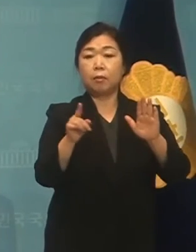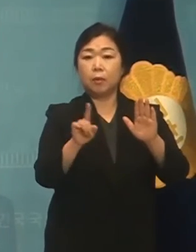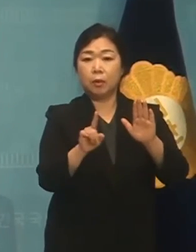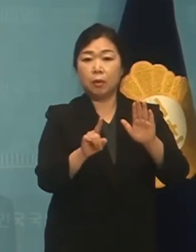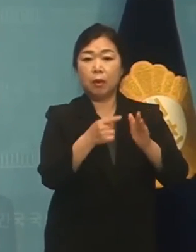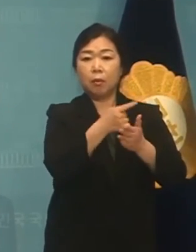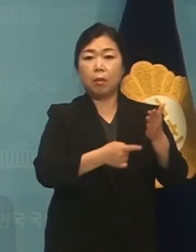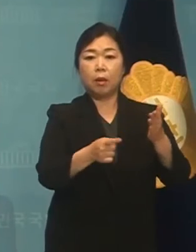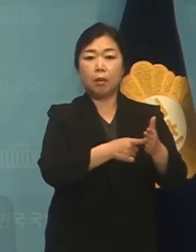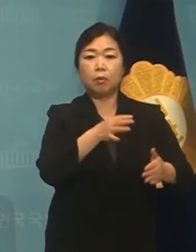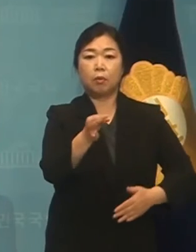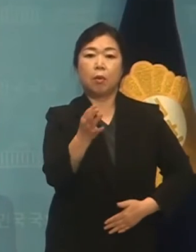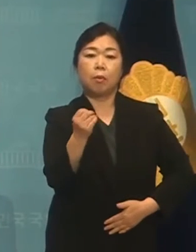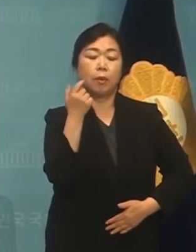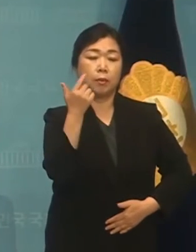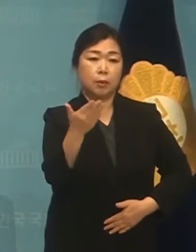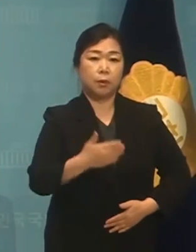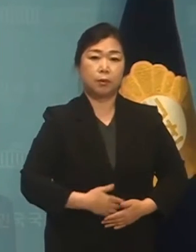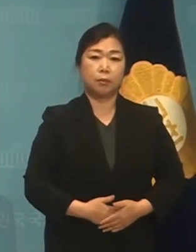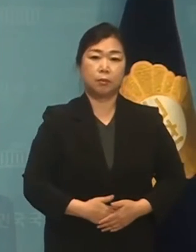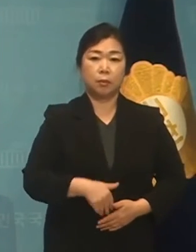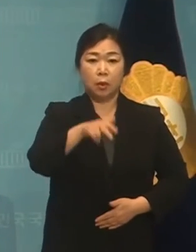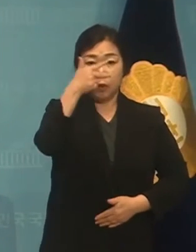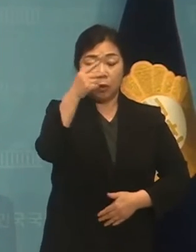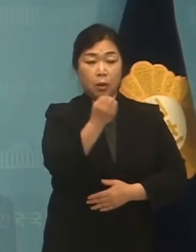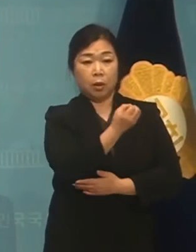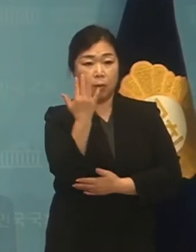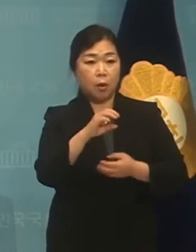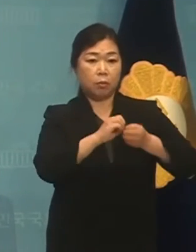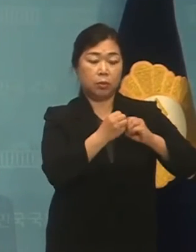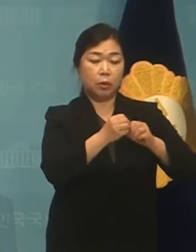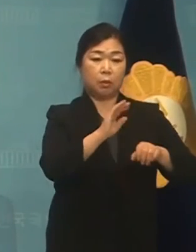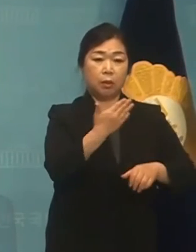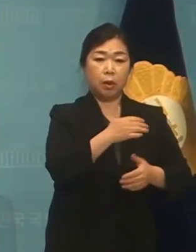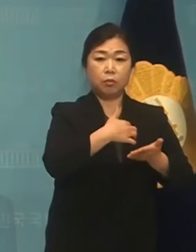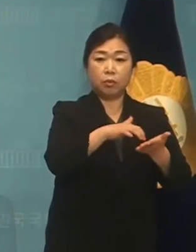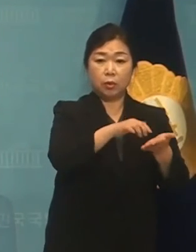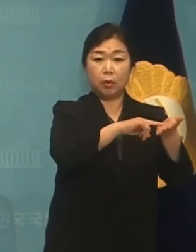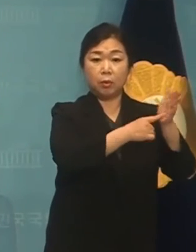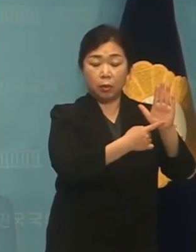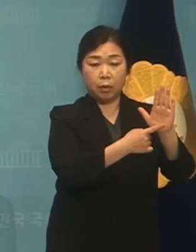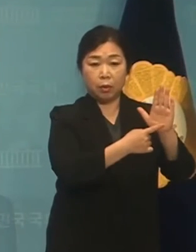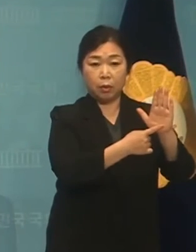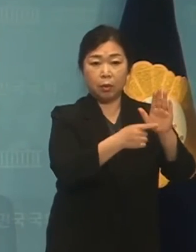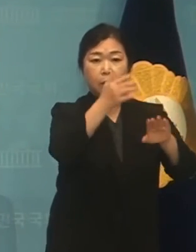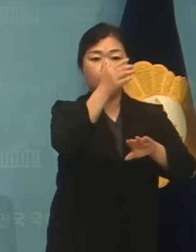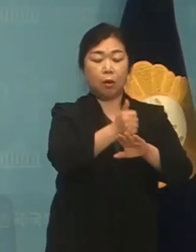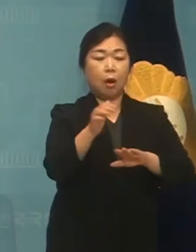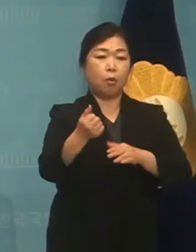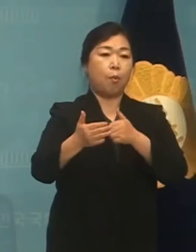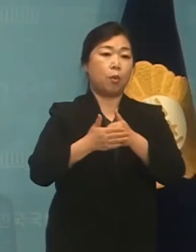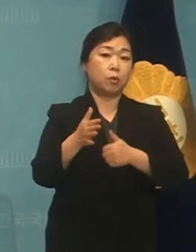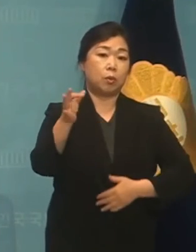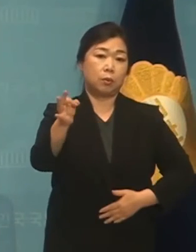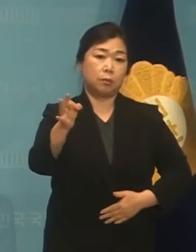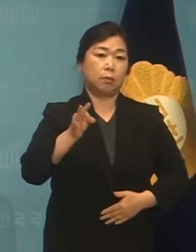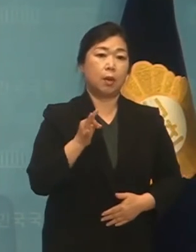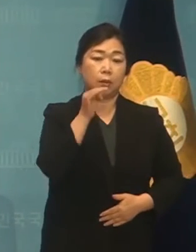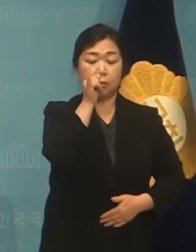하겠습니까? 또 조선일보는 조작된 부수 공사 결과로 보조금을